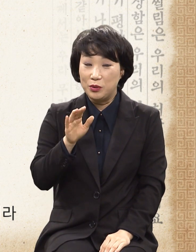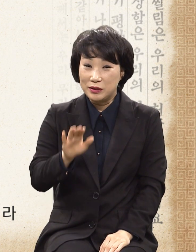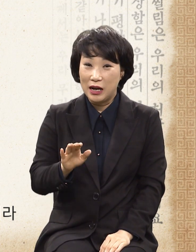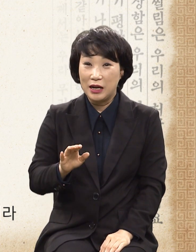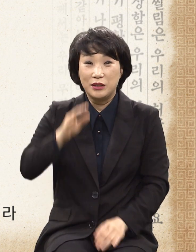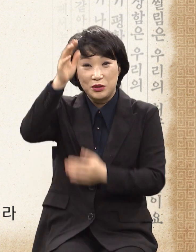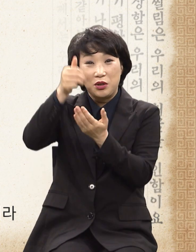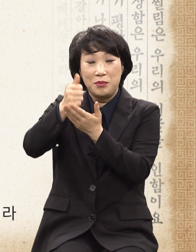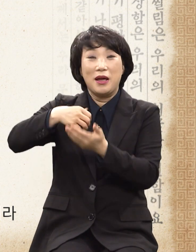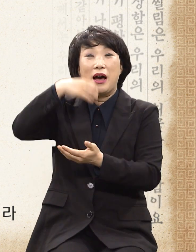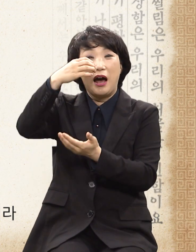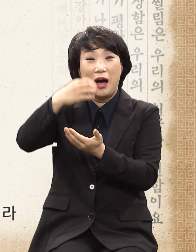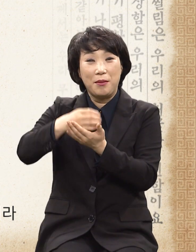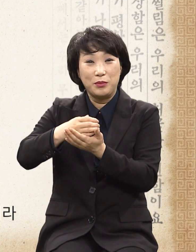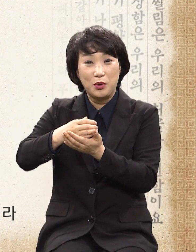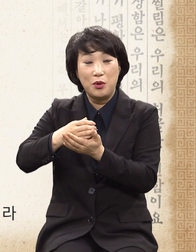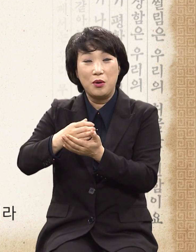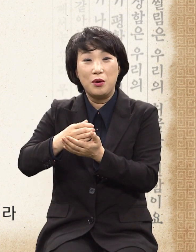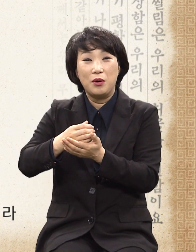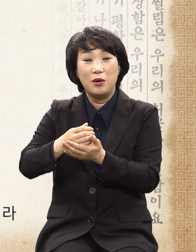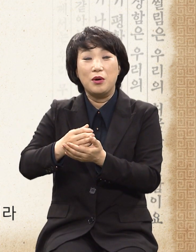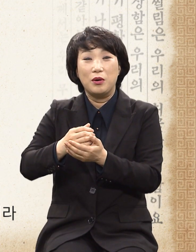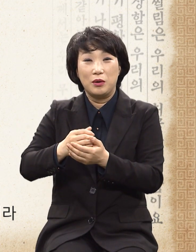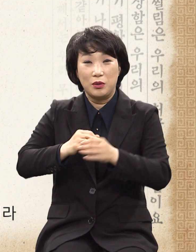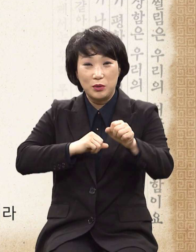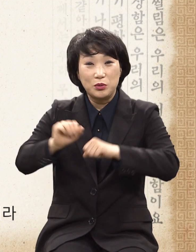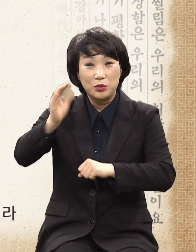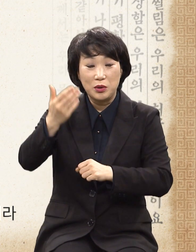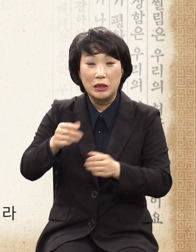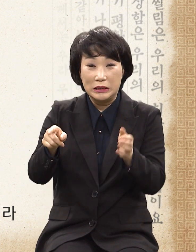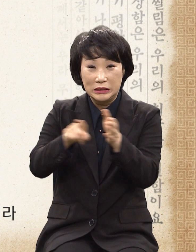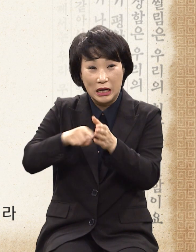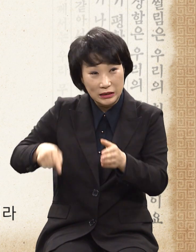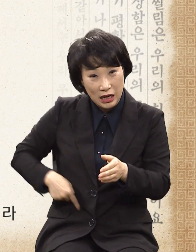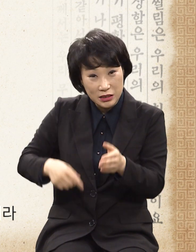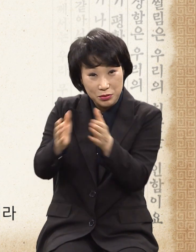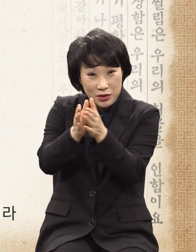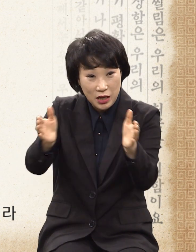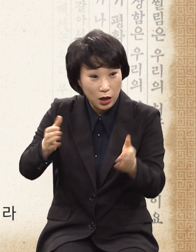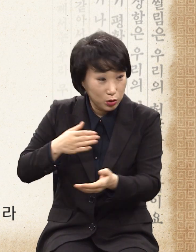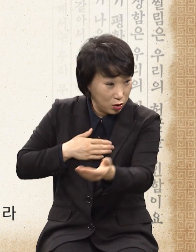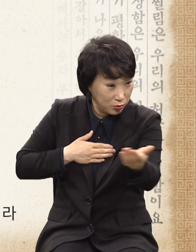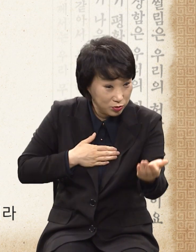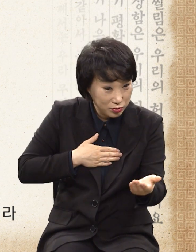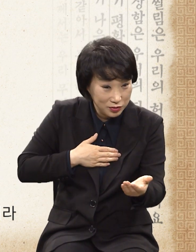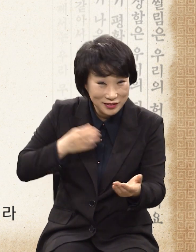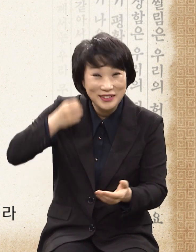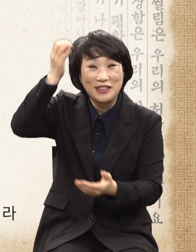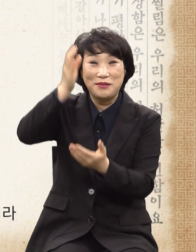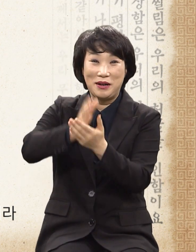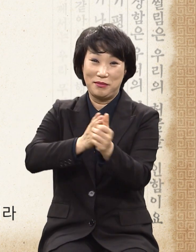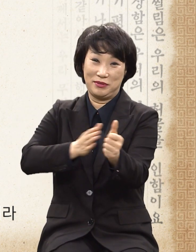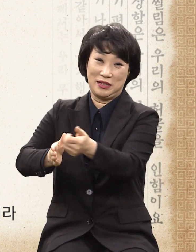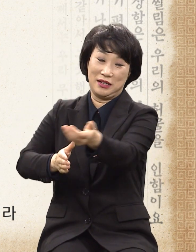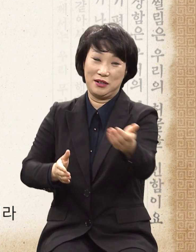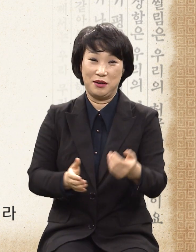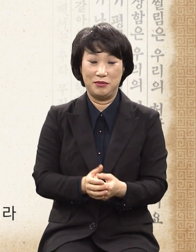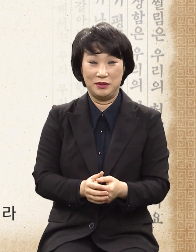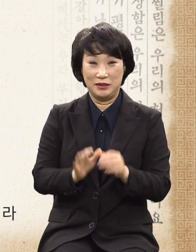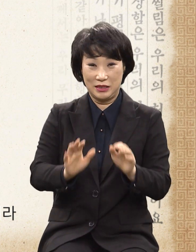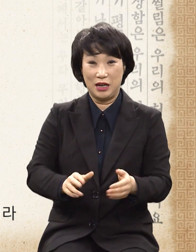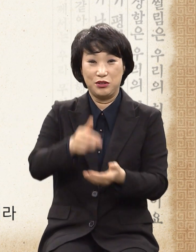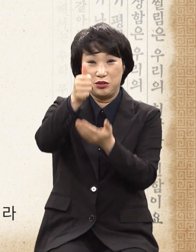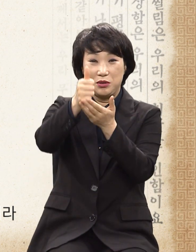그리고 성령에 감동된 신앙 양심의 사역임을 잊지 말라 이 말입니다.